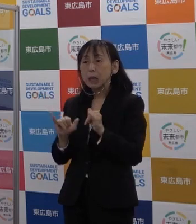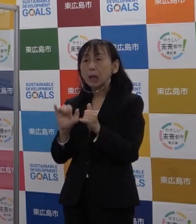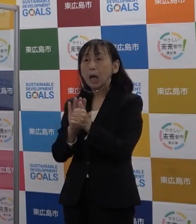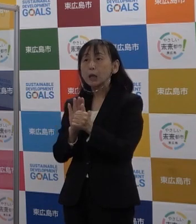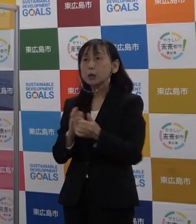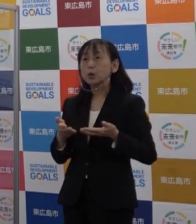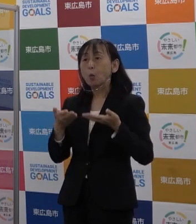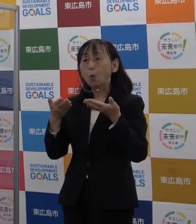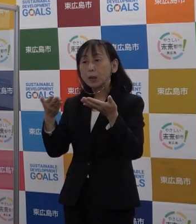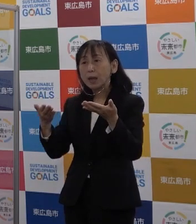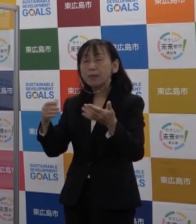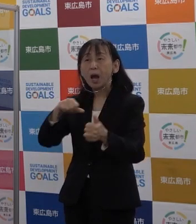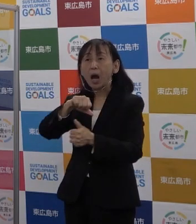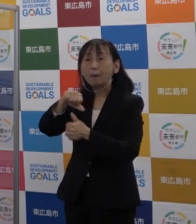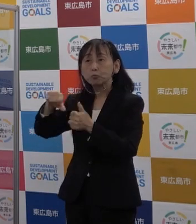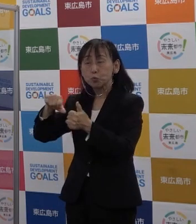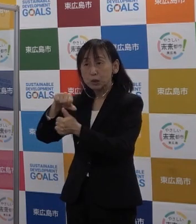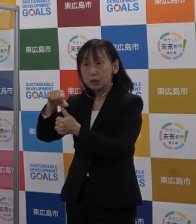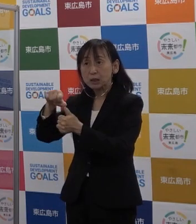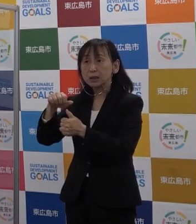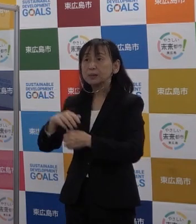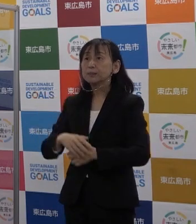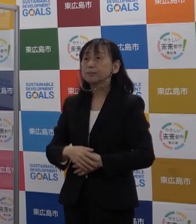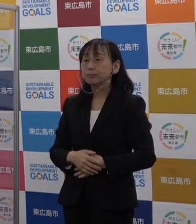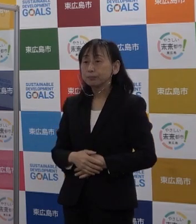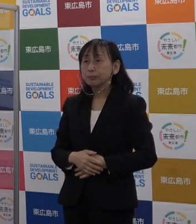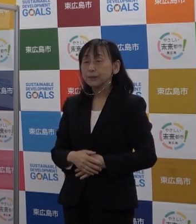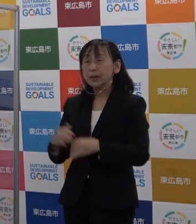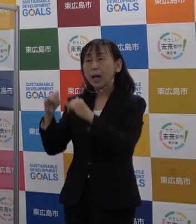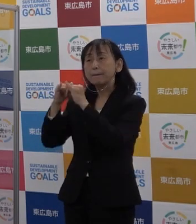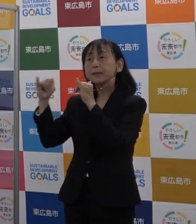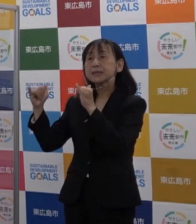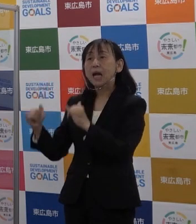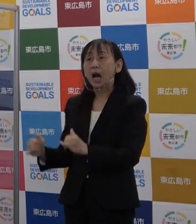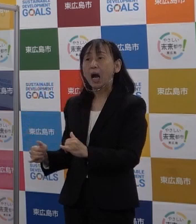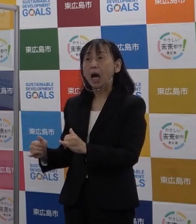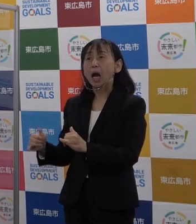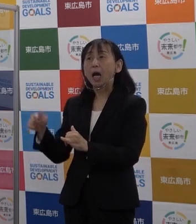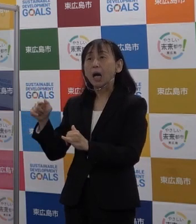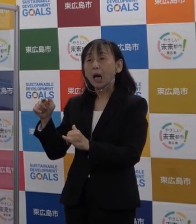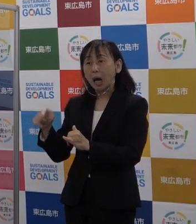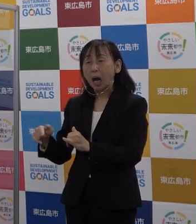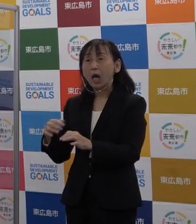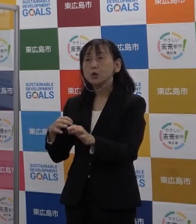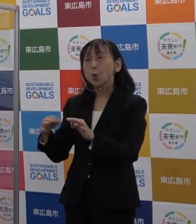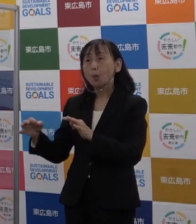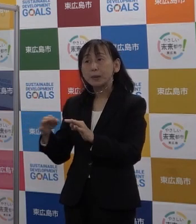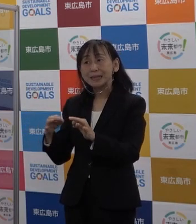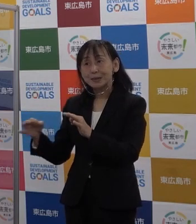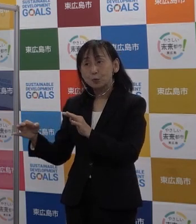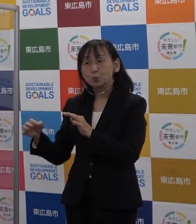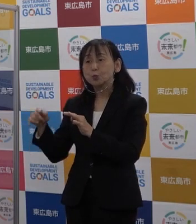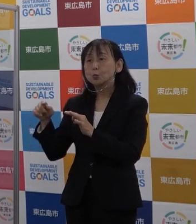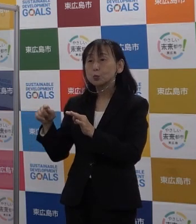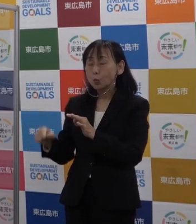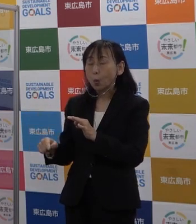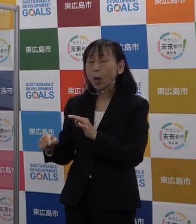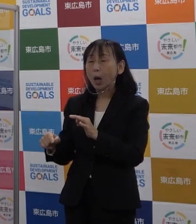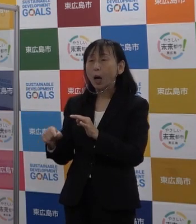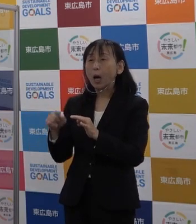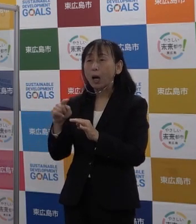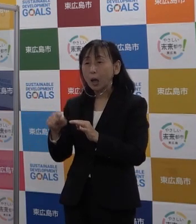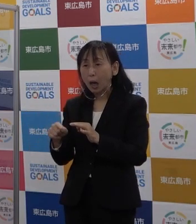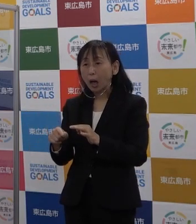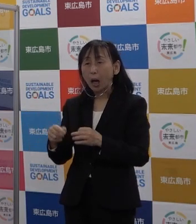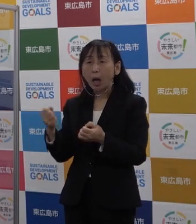的なアプリケーションでありますとかあるいは民間がすでにショッピングであるとかカーシェアリングみたいなもの